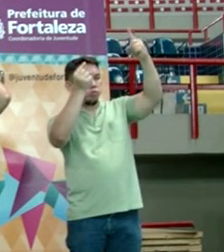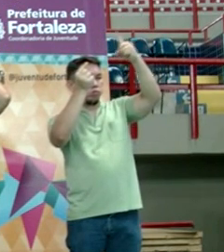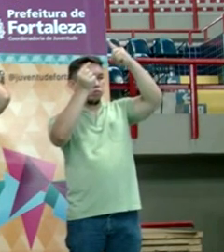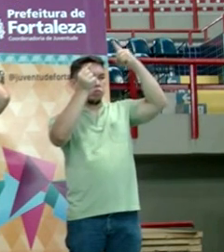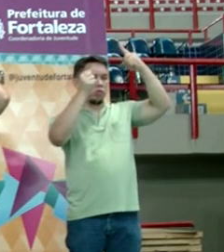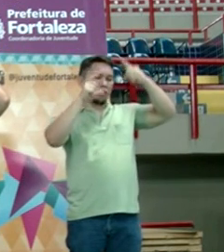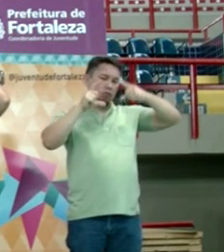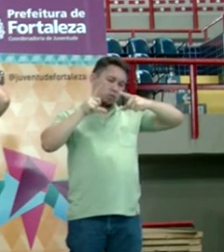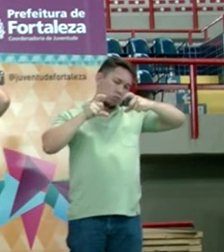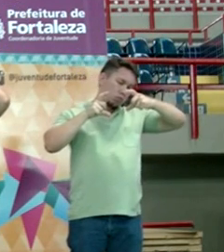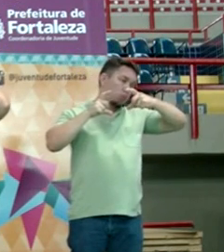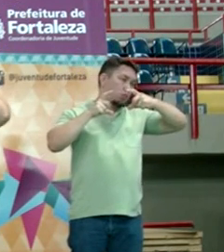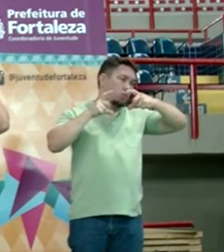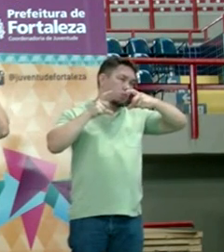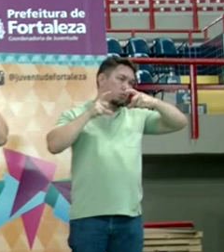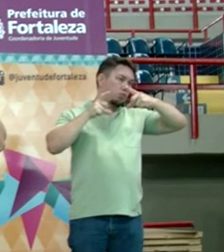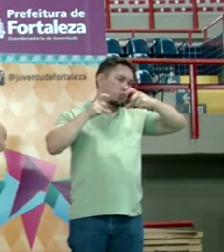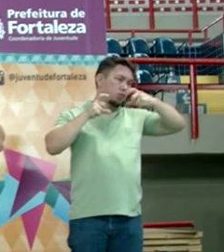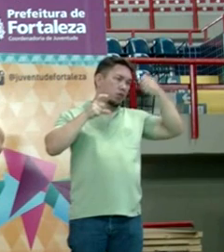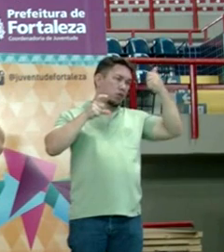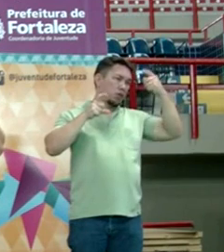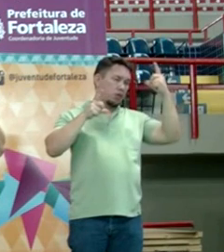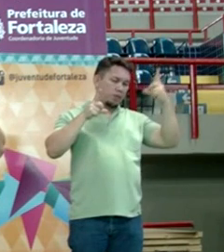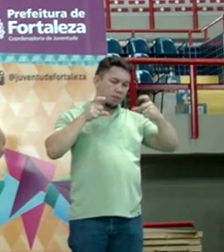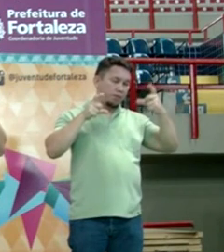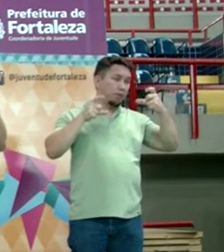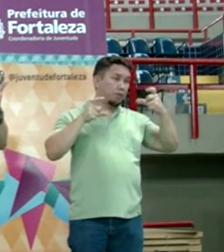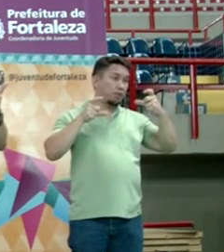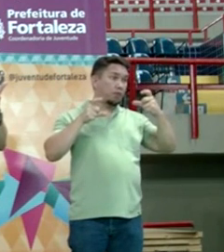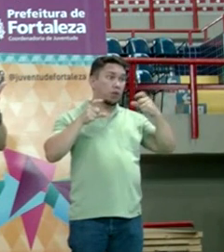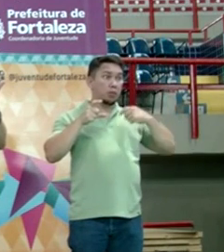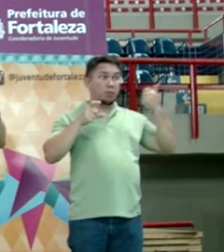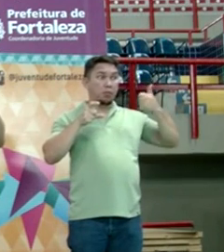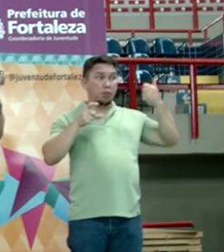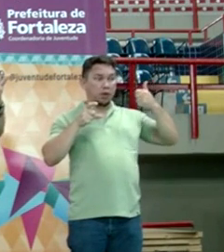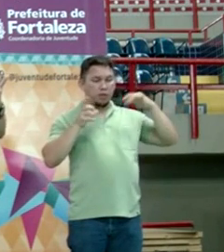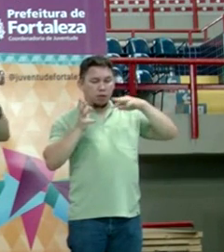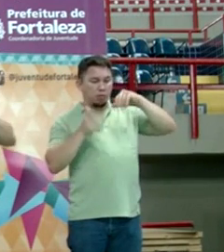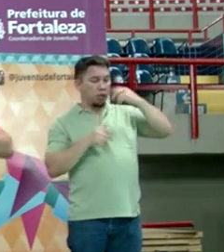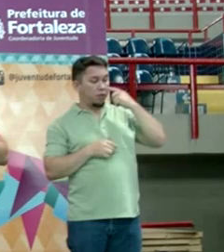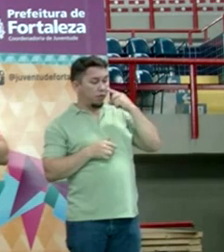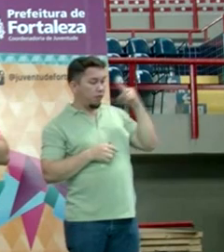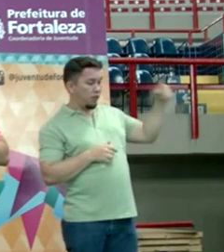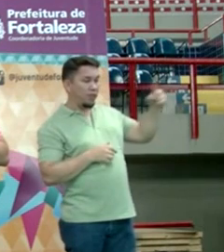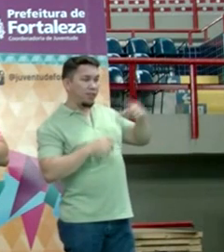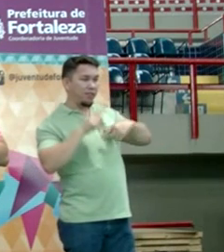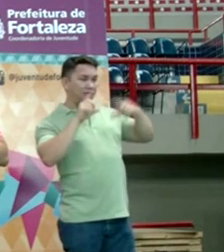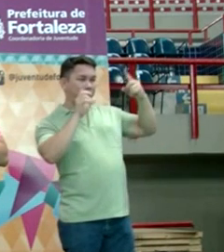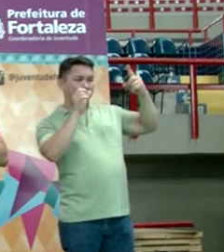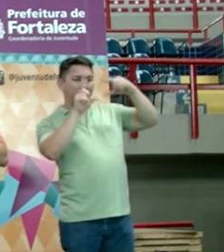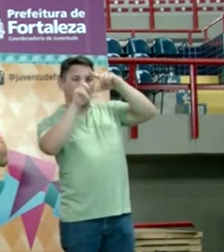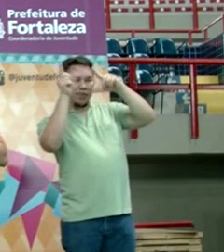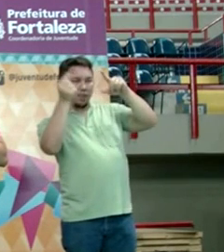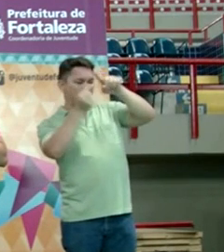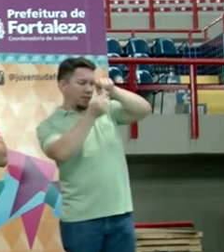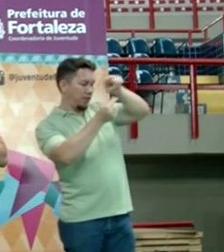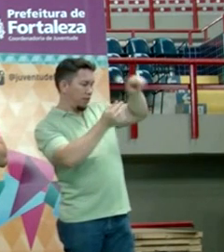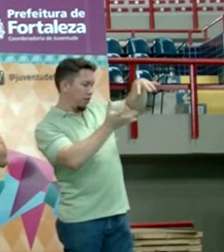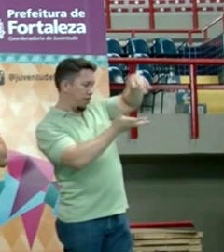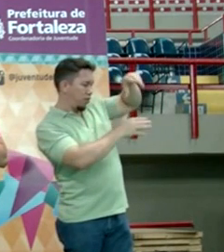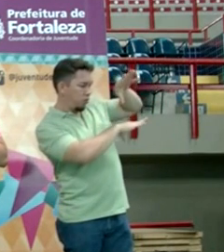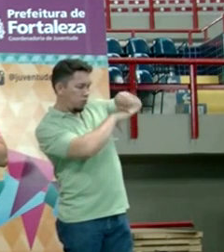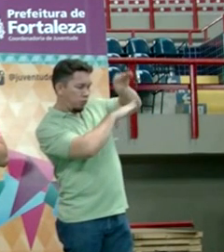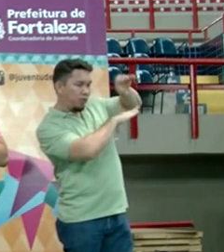Conseguiu tirar uma foto. Que foi a primeira vez que a humanidade viu a Terra de fora. Aí chegaram a uma